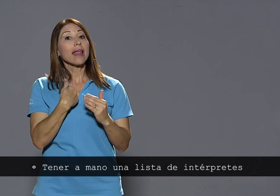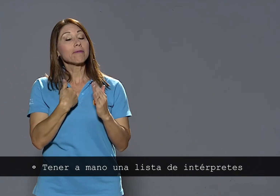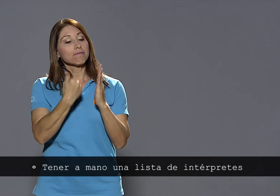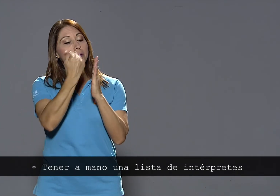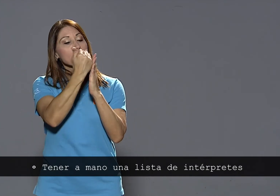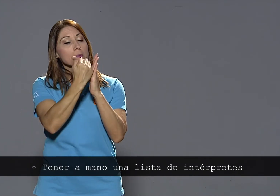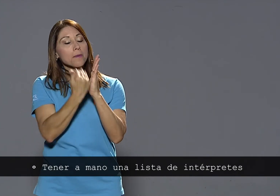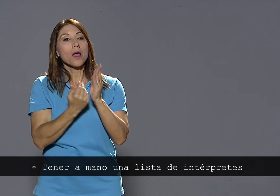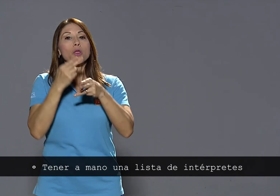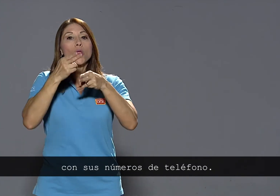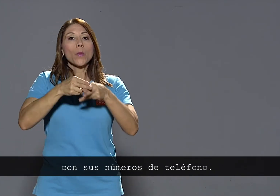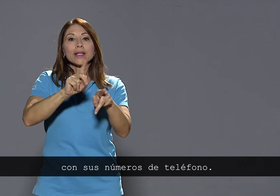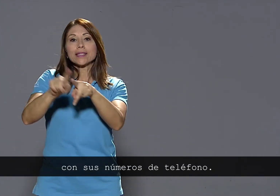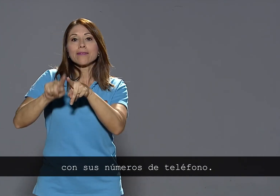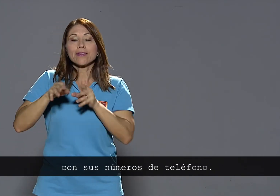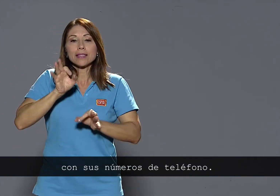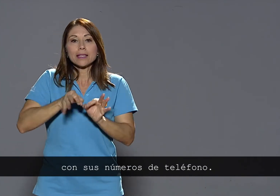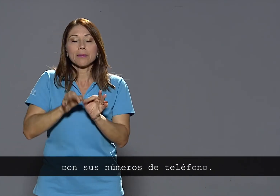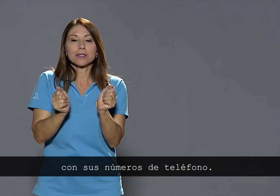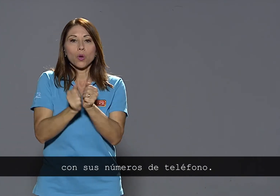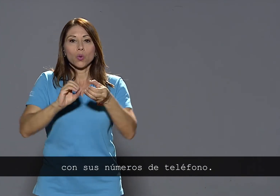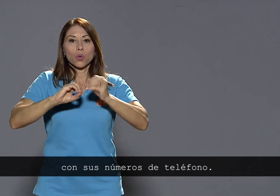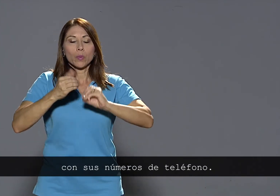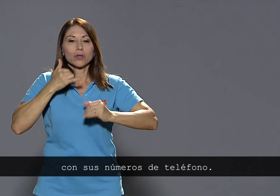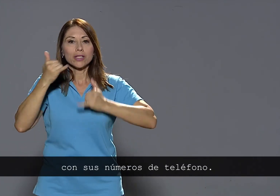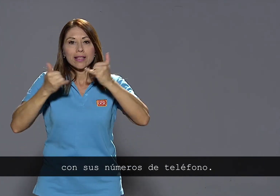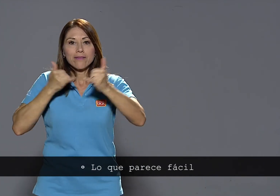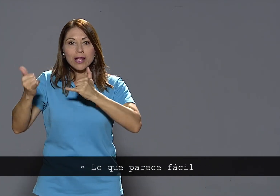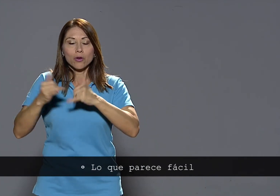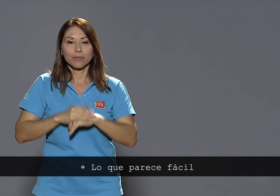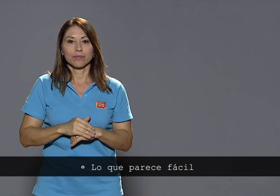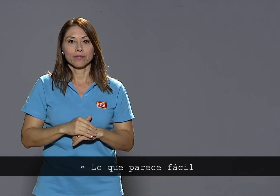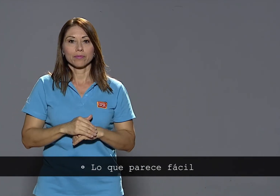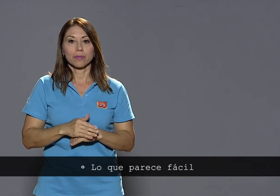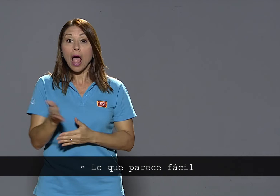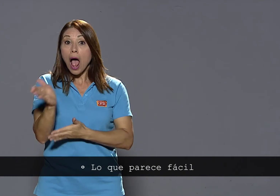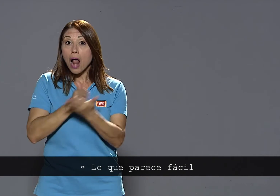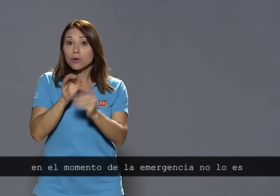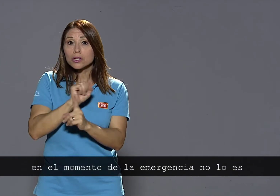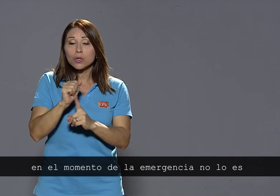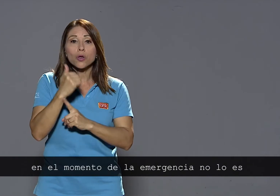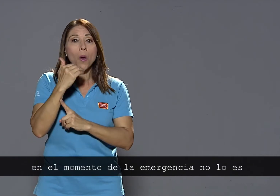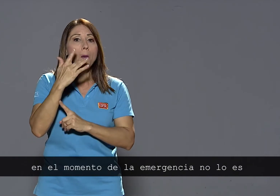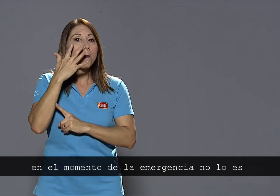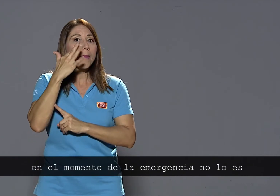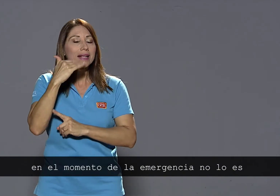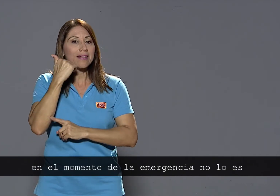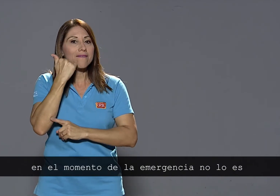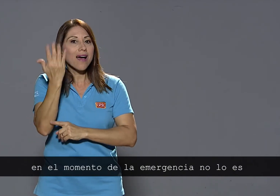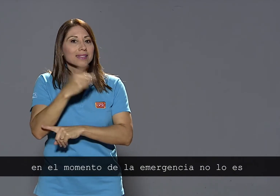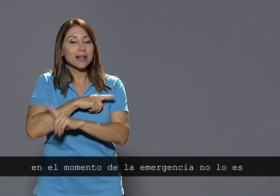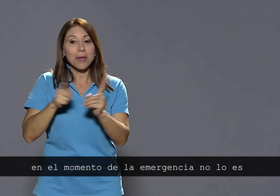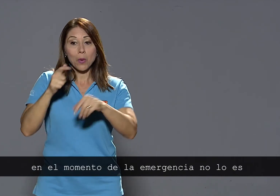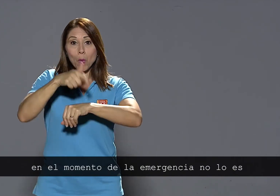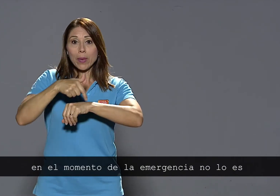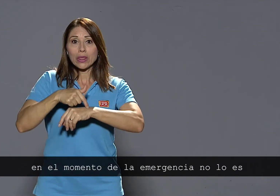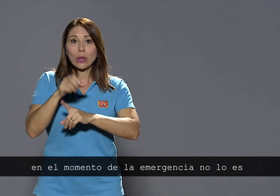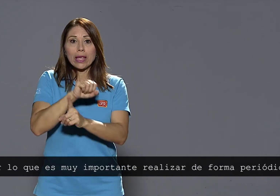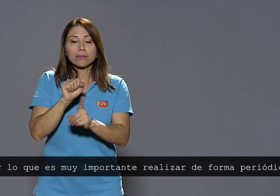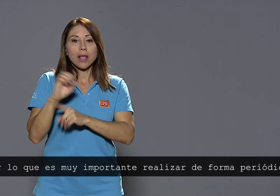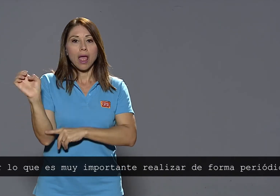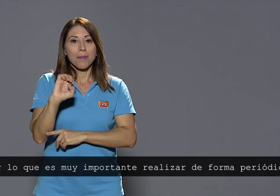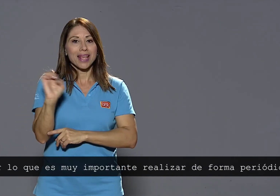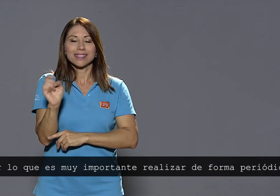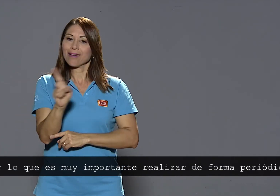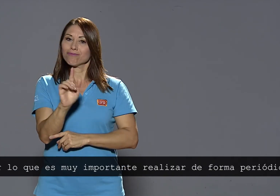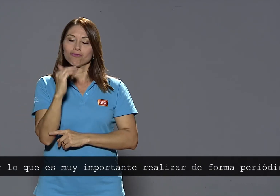Tener a mano una lista de intérpretes con sus números de teléfono. Lo que parece fácil, en el momento de la emergencia no lo es,